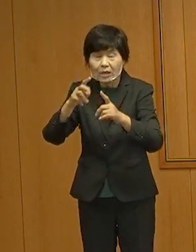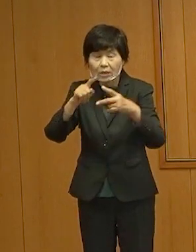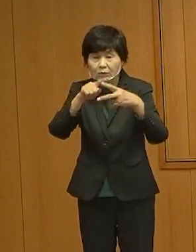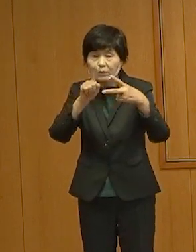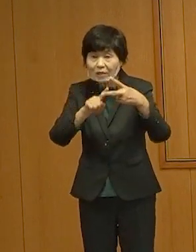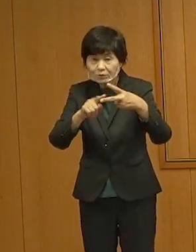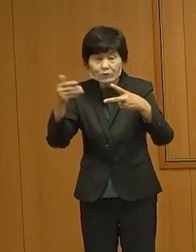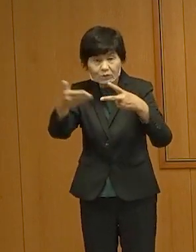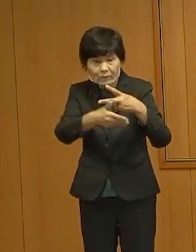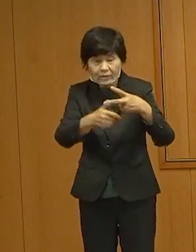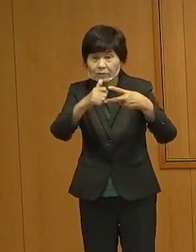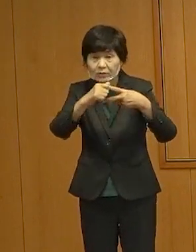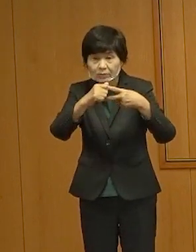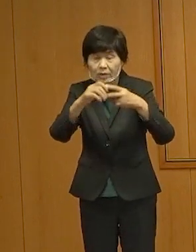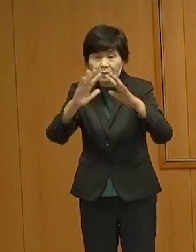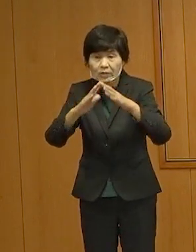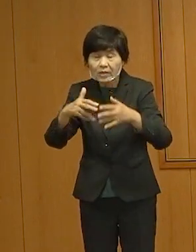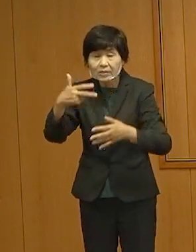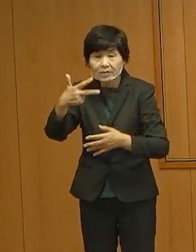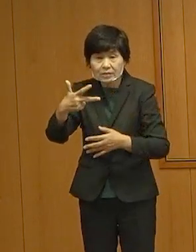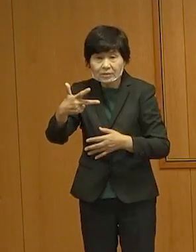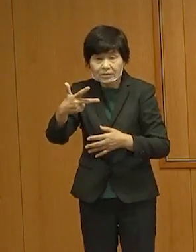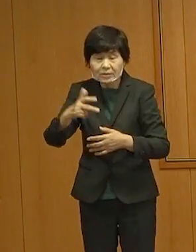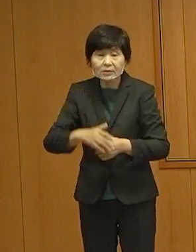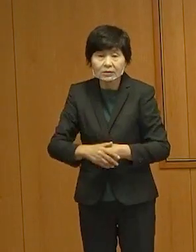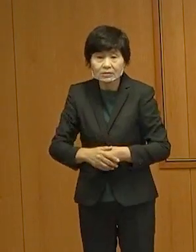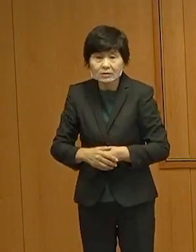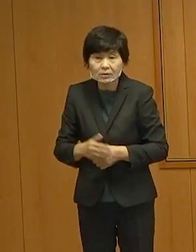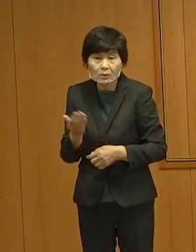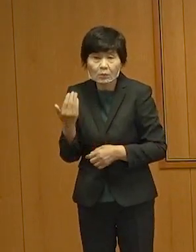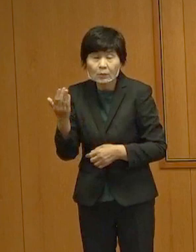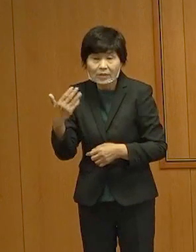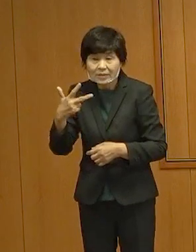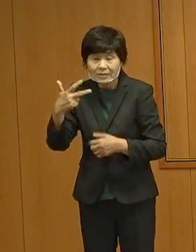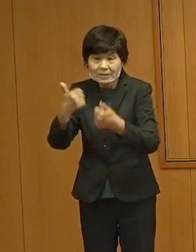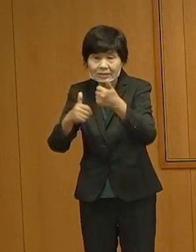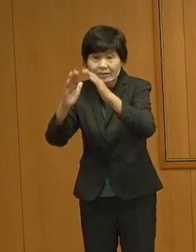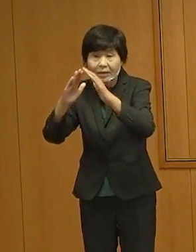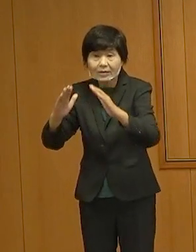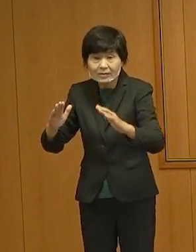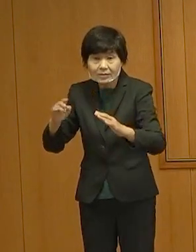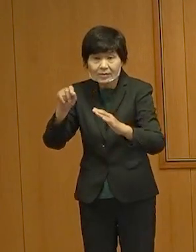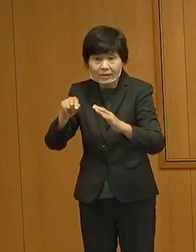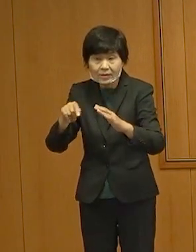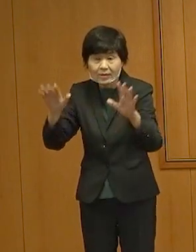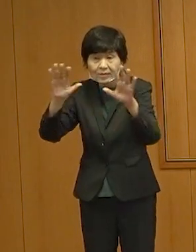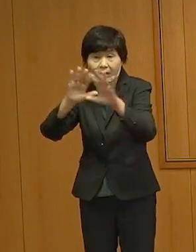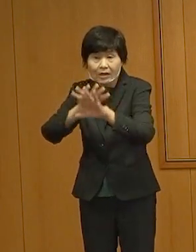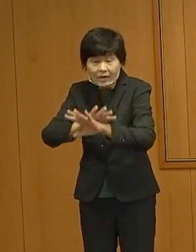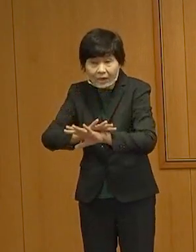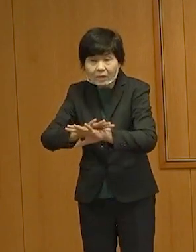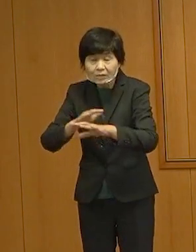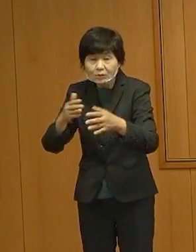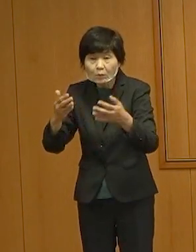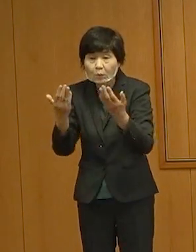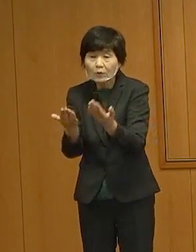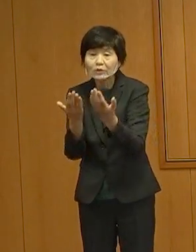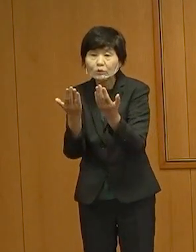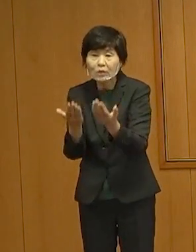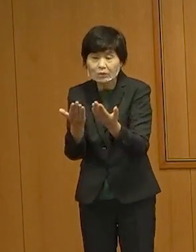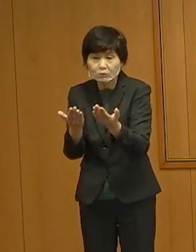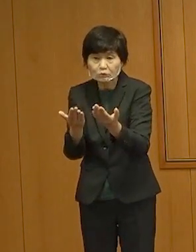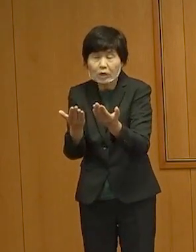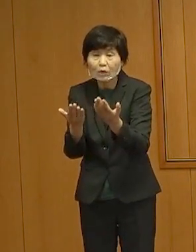目、宮崎市、先日ですね、市議会の方で、夜間中学の設